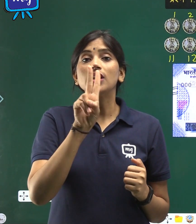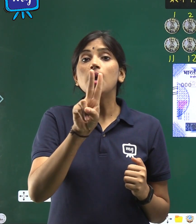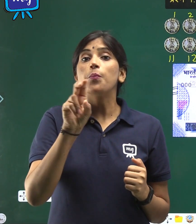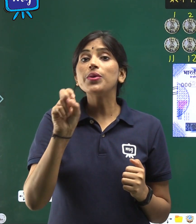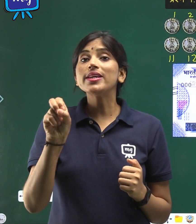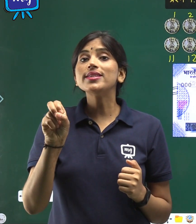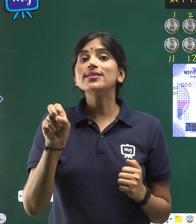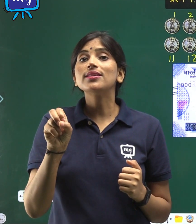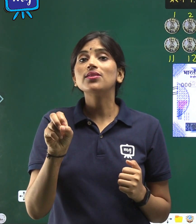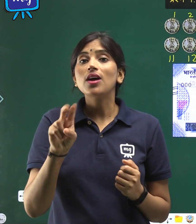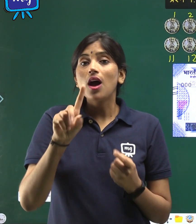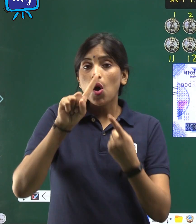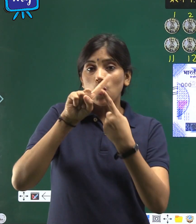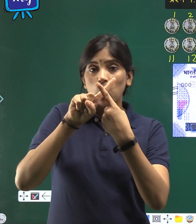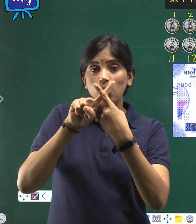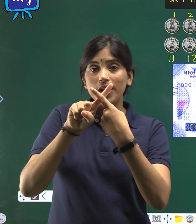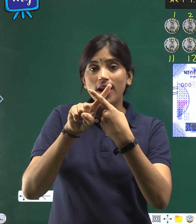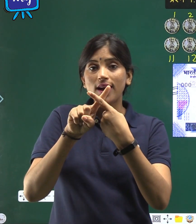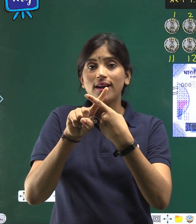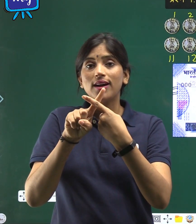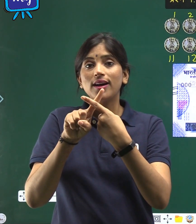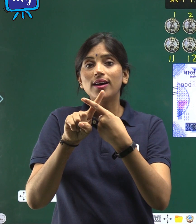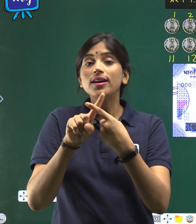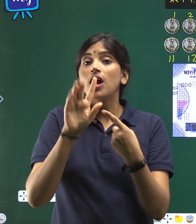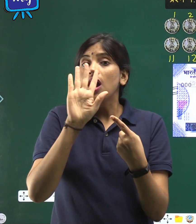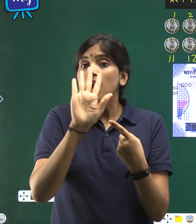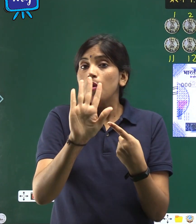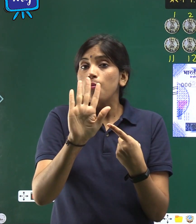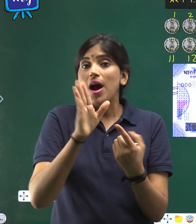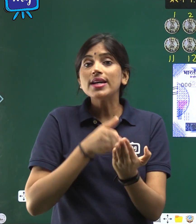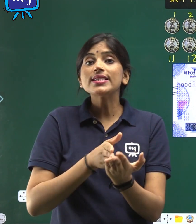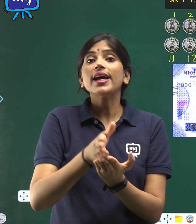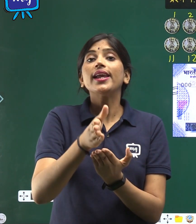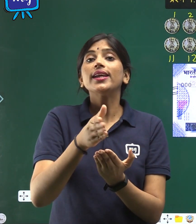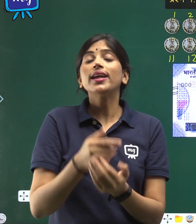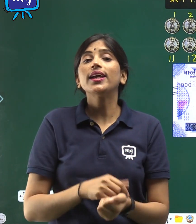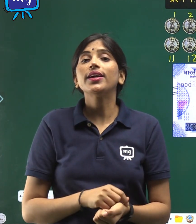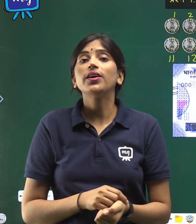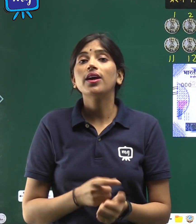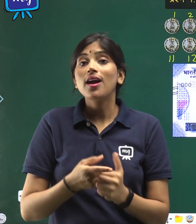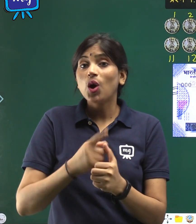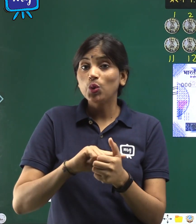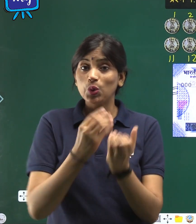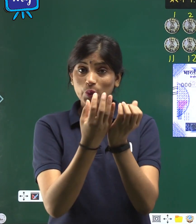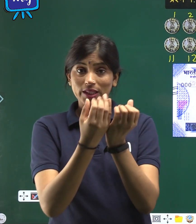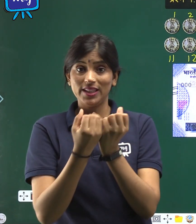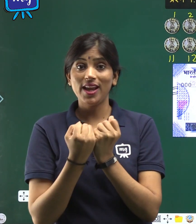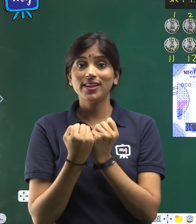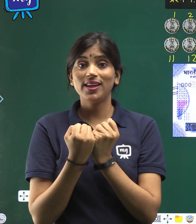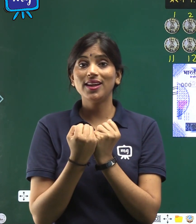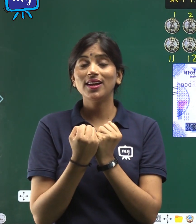20 गुणा 5 करेंगे तो कितने